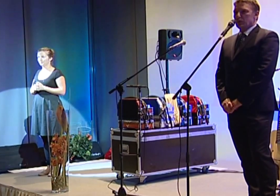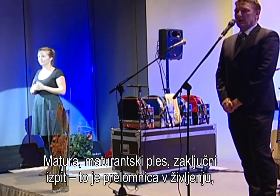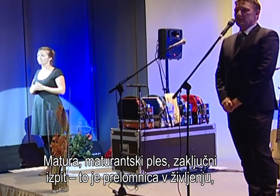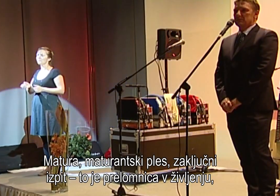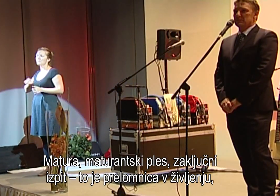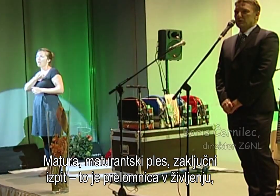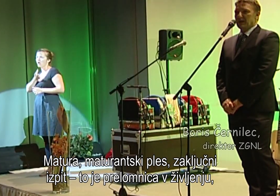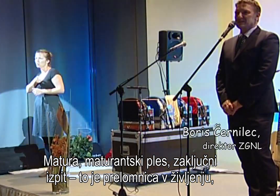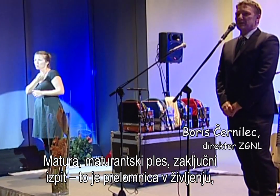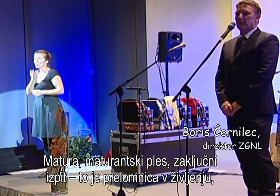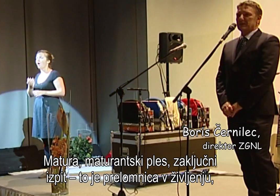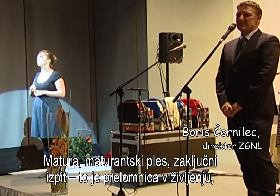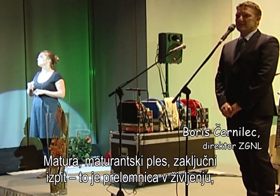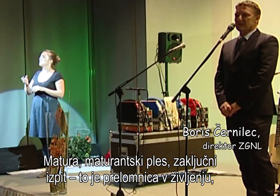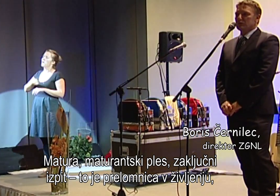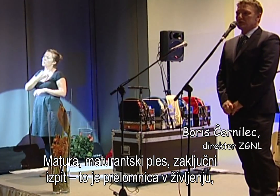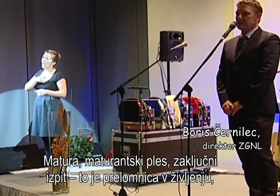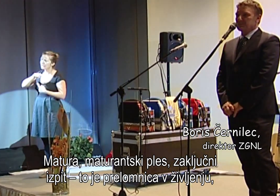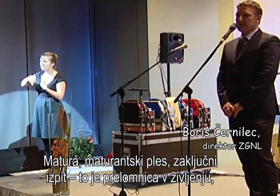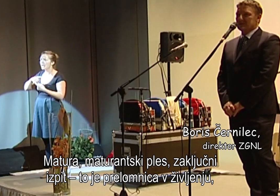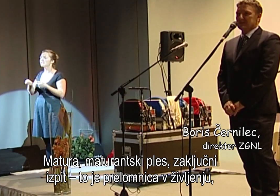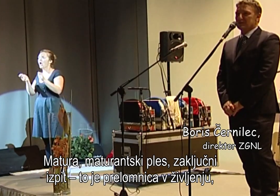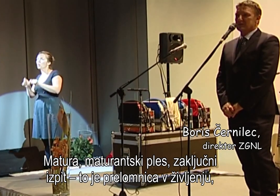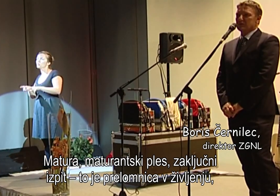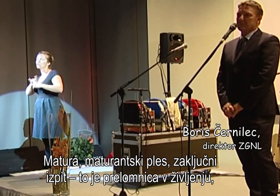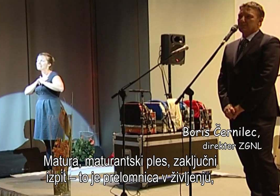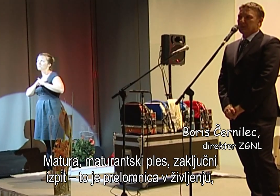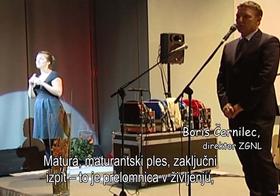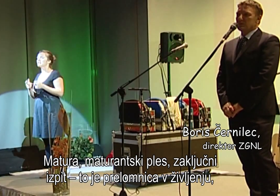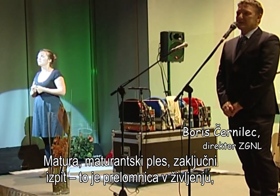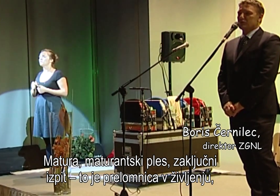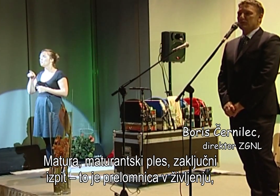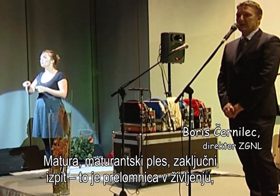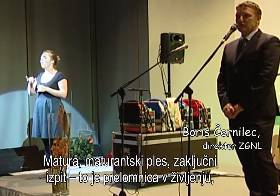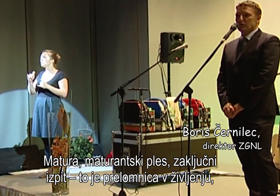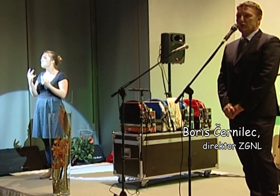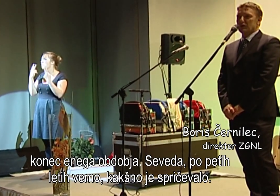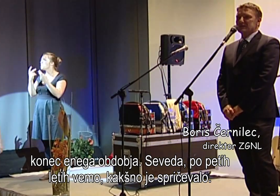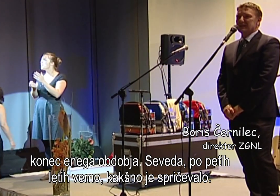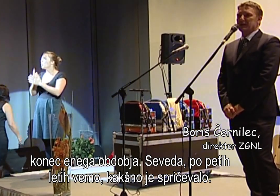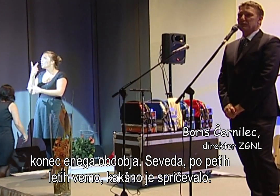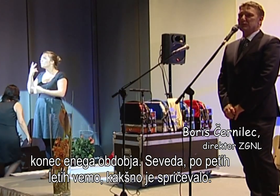Matura, maturantski ples, zaključni izpit, to je prelomnica v življenju. Konec enega